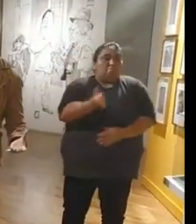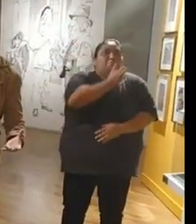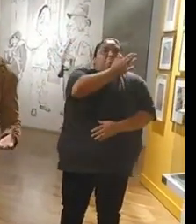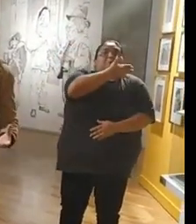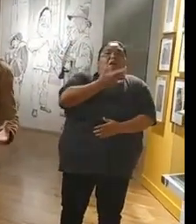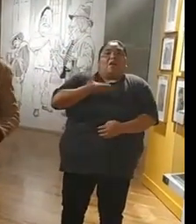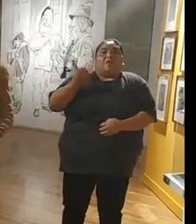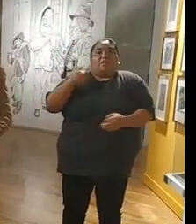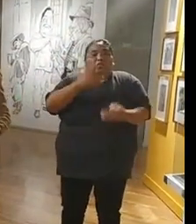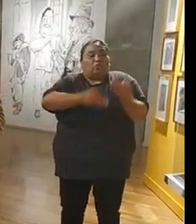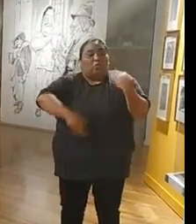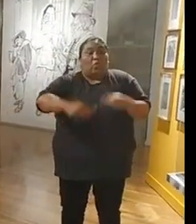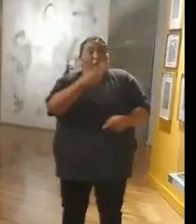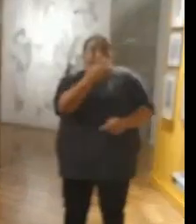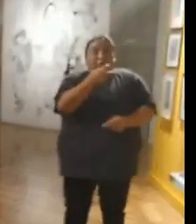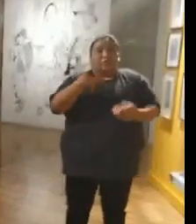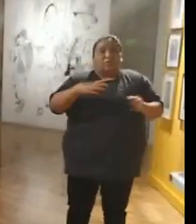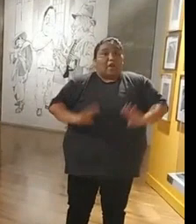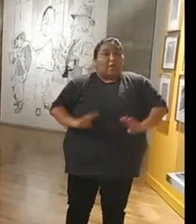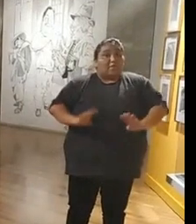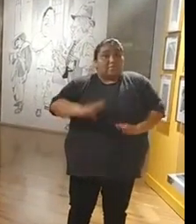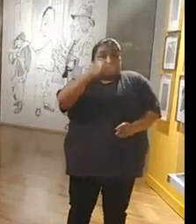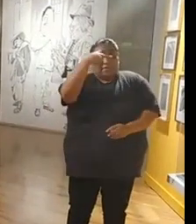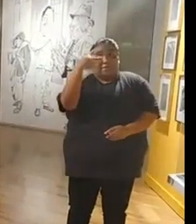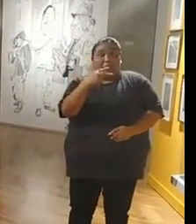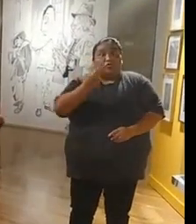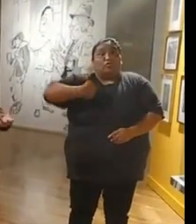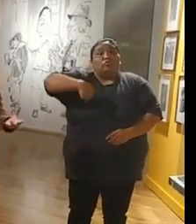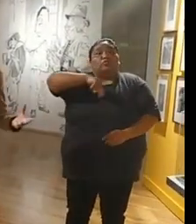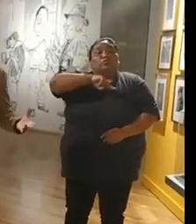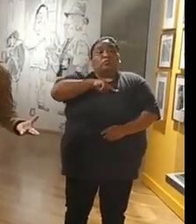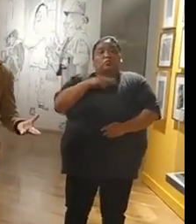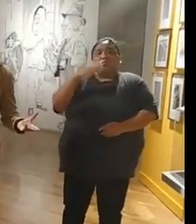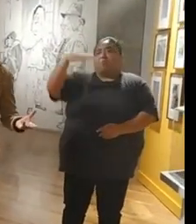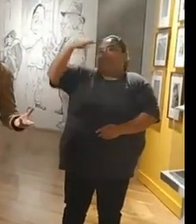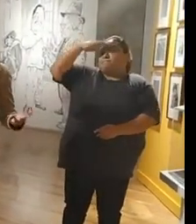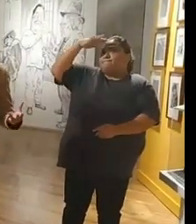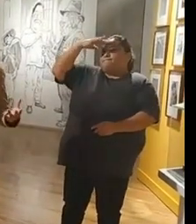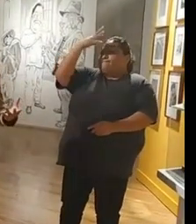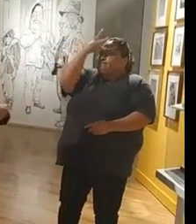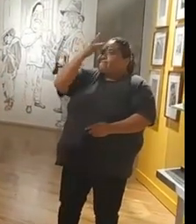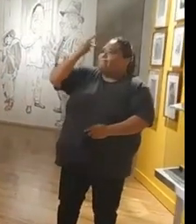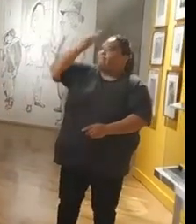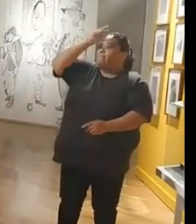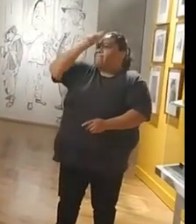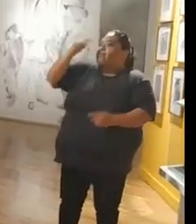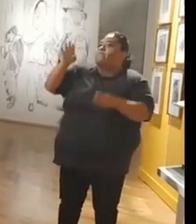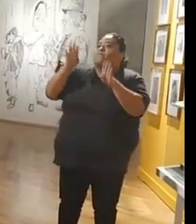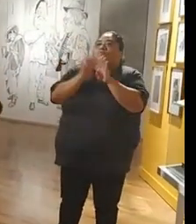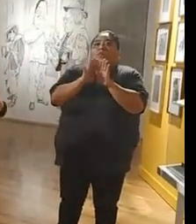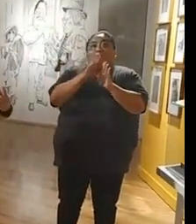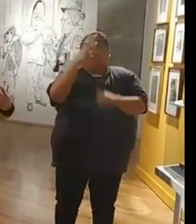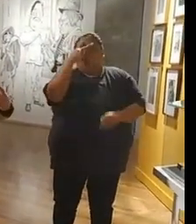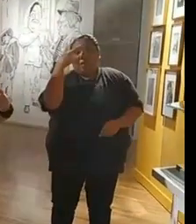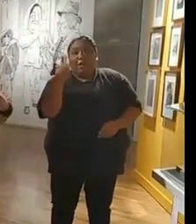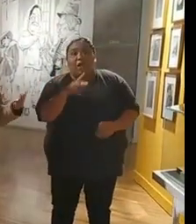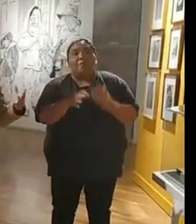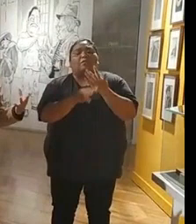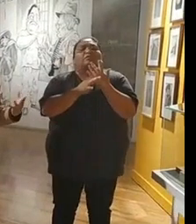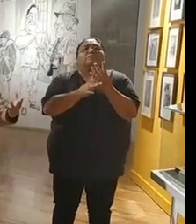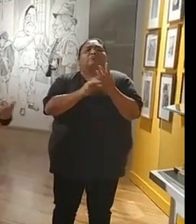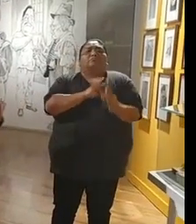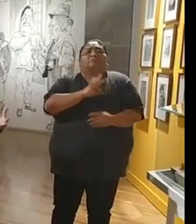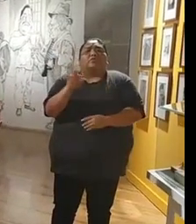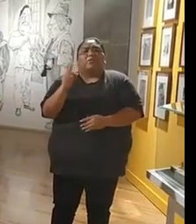de México. Y si nosotros reflexionamos un poco sobre esto, como mexicanos podríamos decir que no